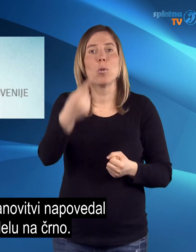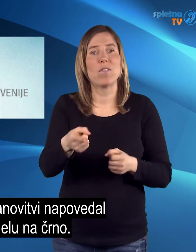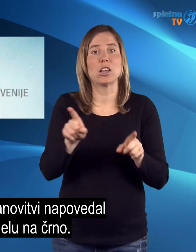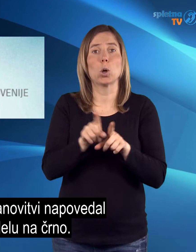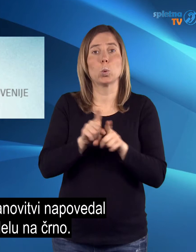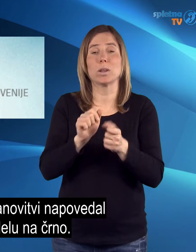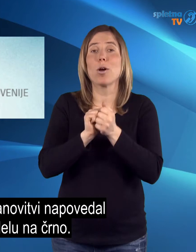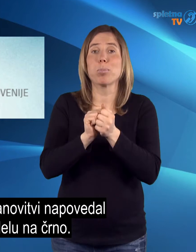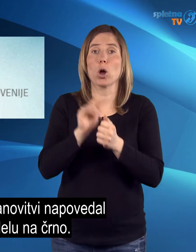črno.